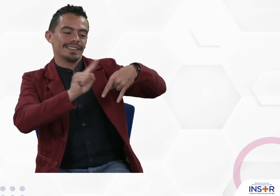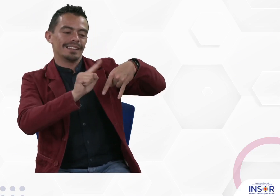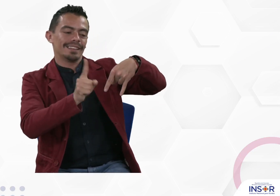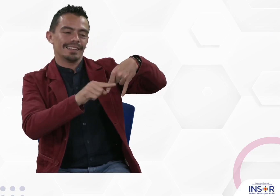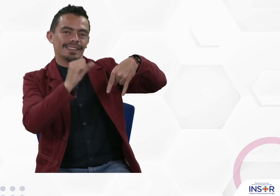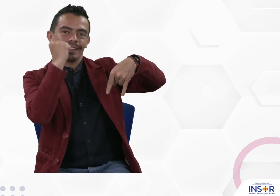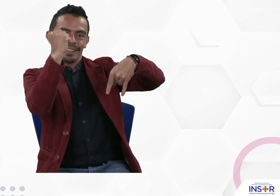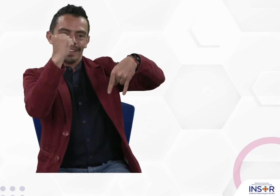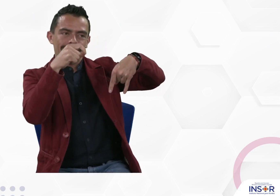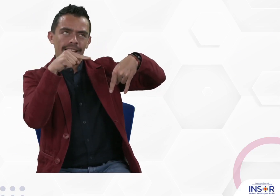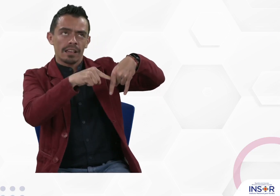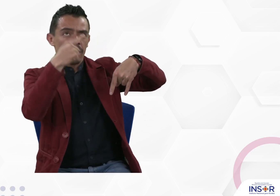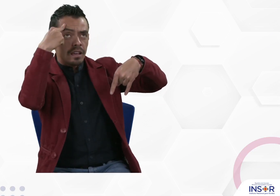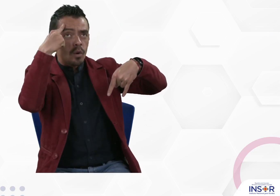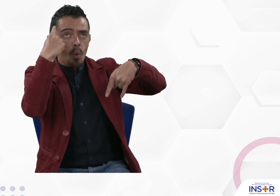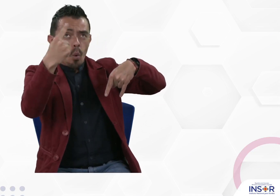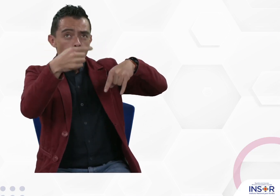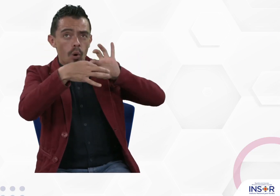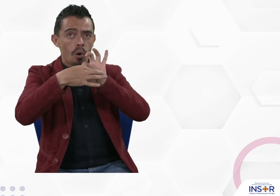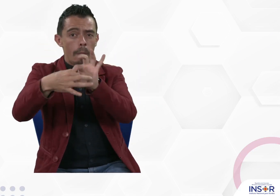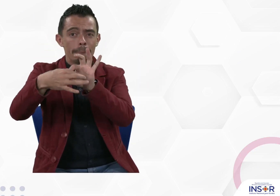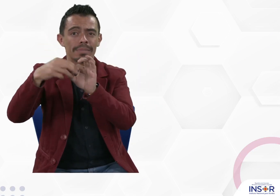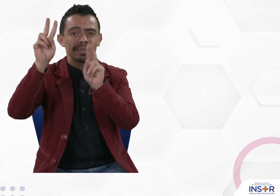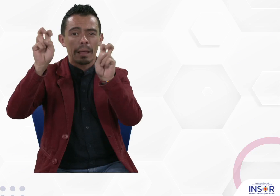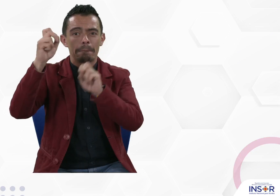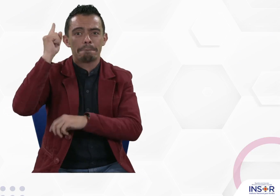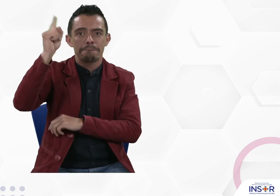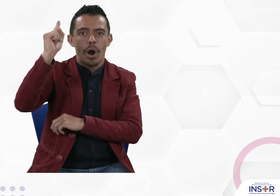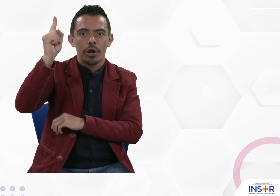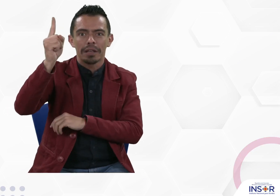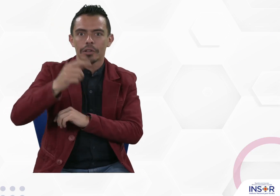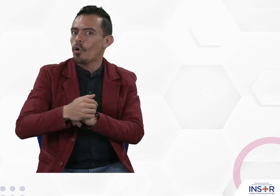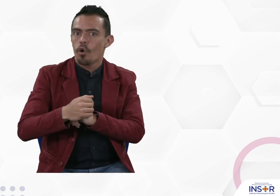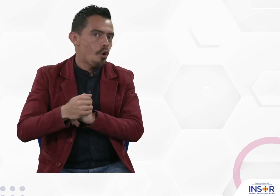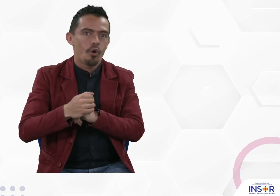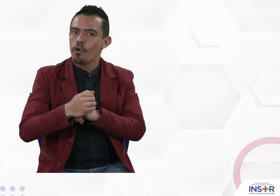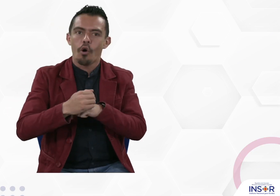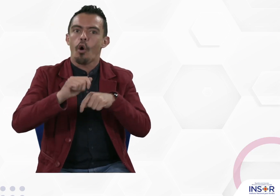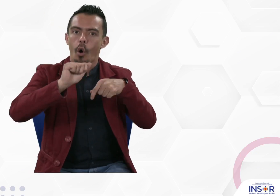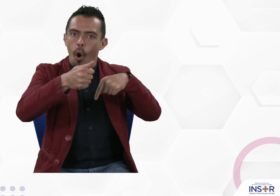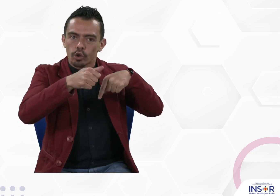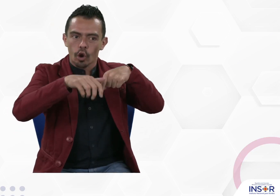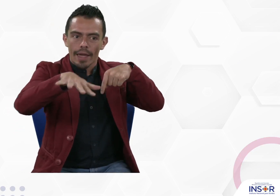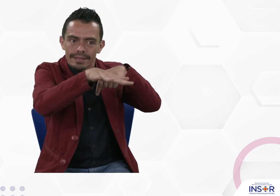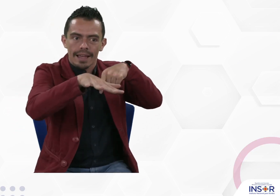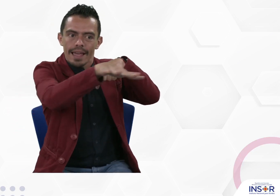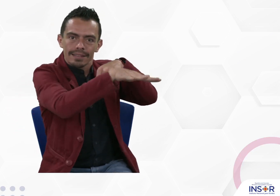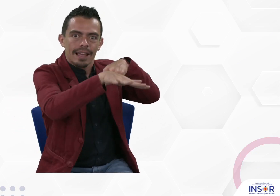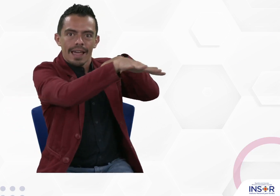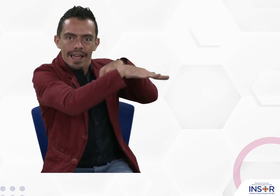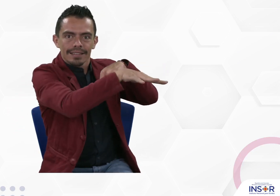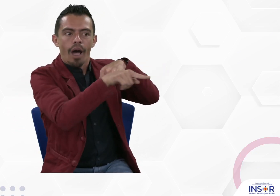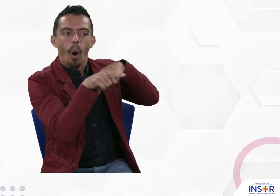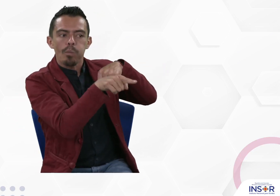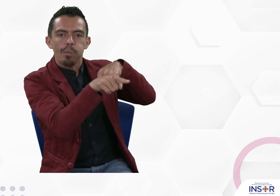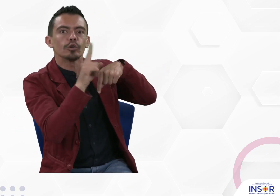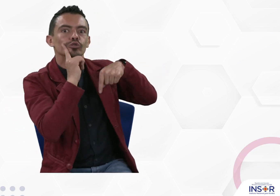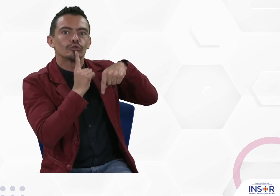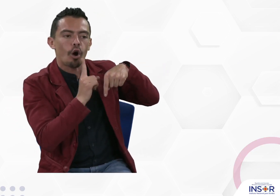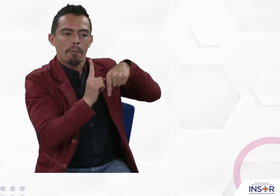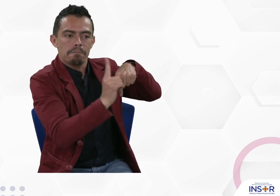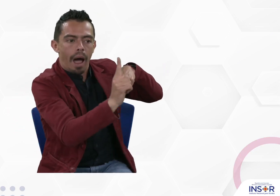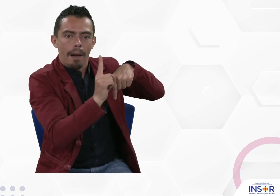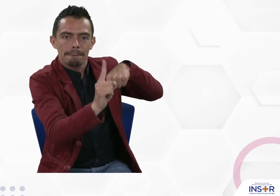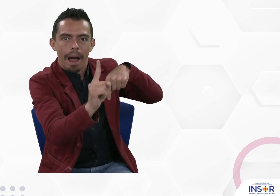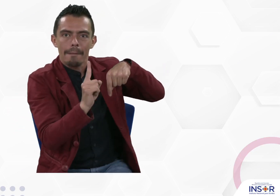Podemos destacar también lo que nos menciona sobre el sordismo. El sordismo no solamente como esa apuesta política, sino el sordismo también en